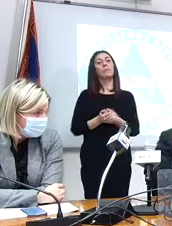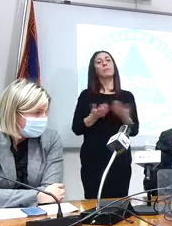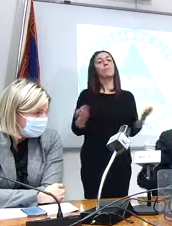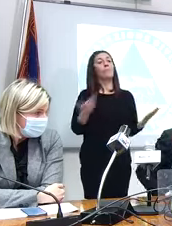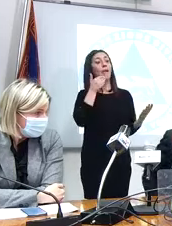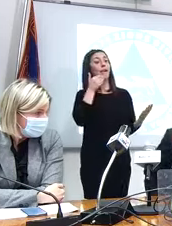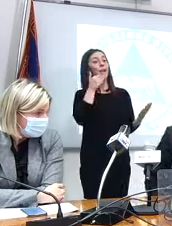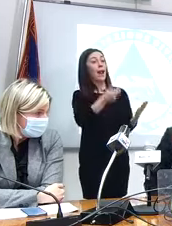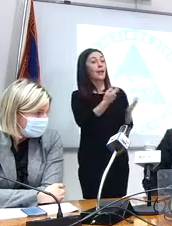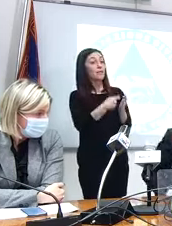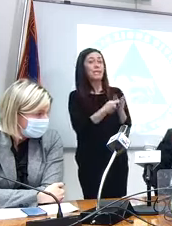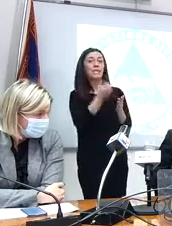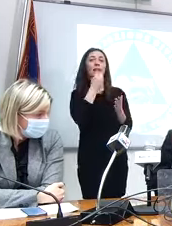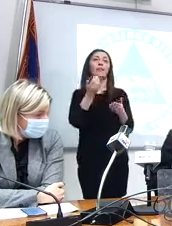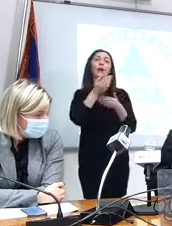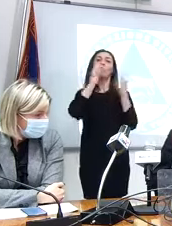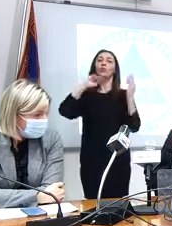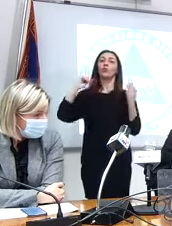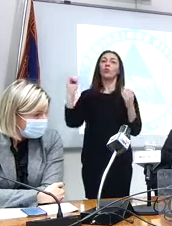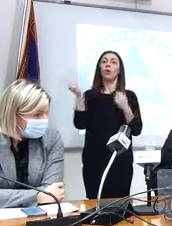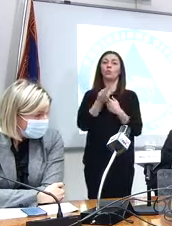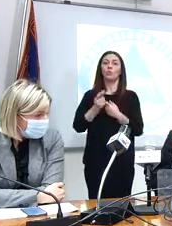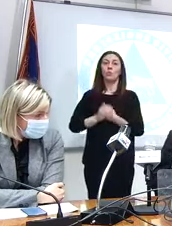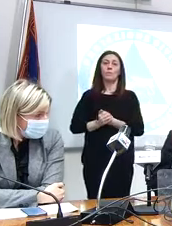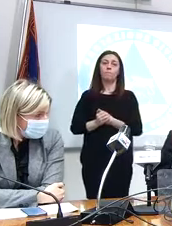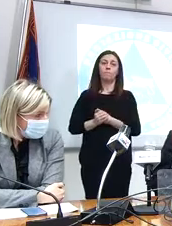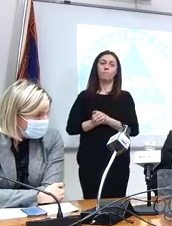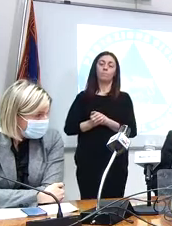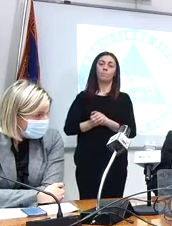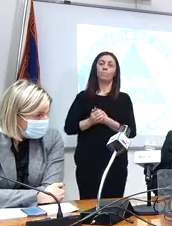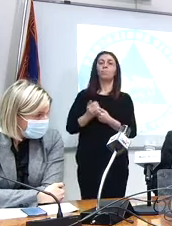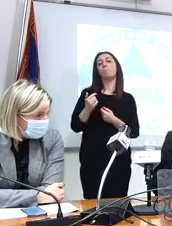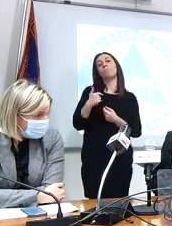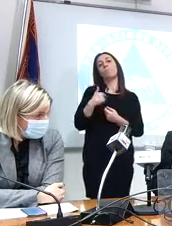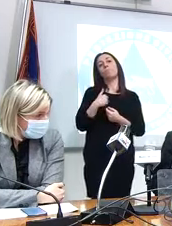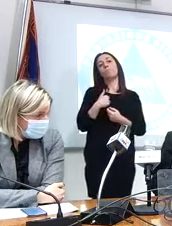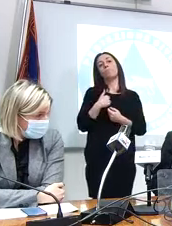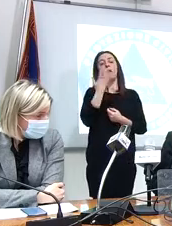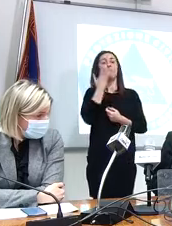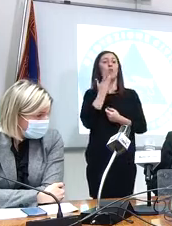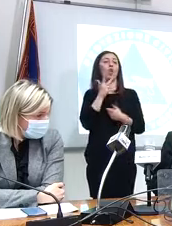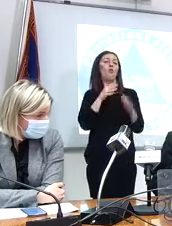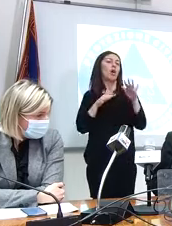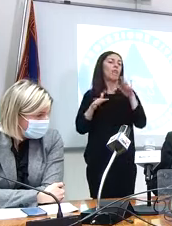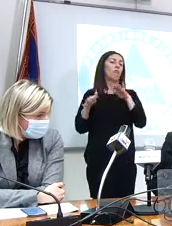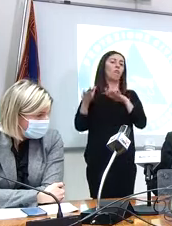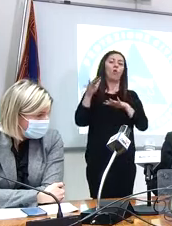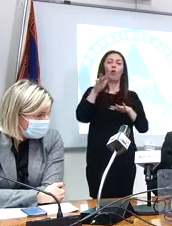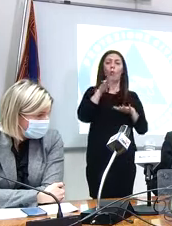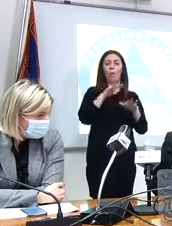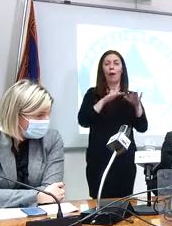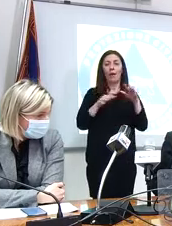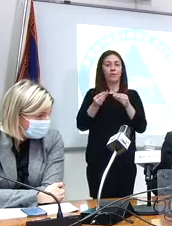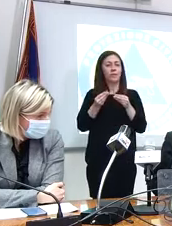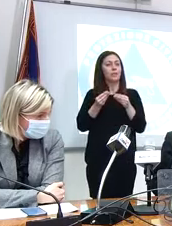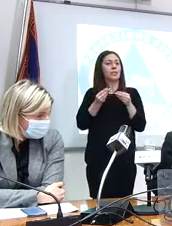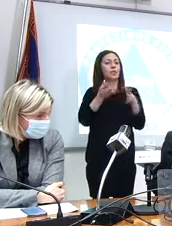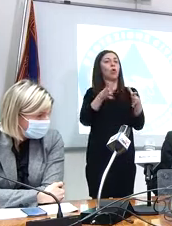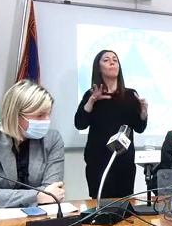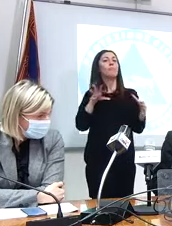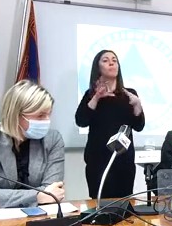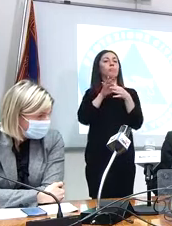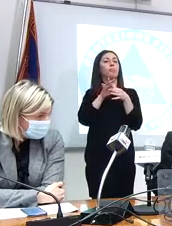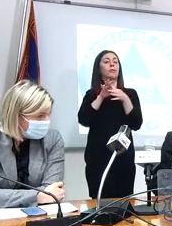Grazie Presidente, buongiorno a tutti. Io volevo completare quelle due informazioni sul discorso della riapertura